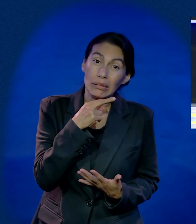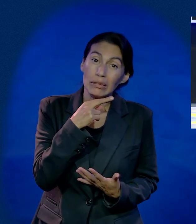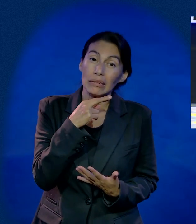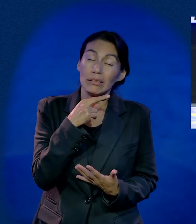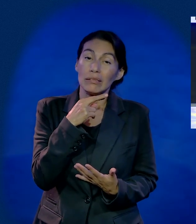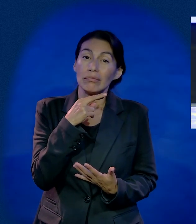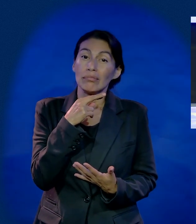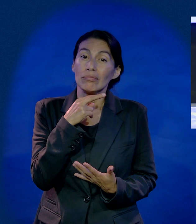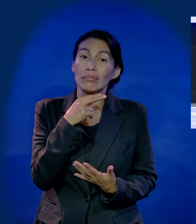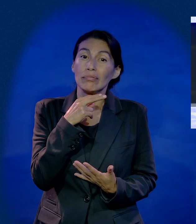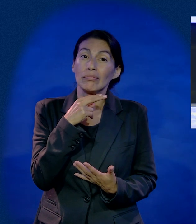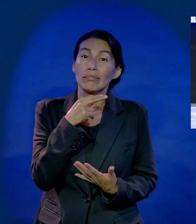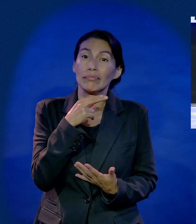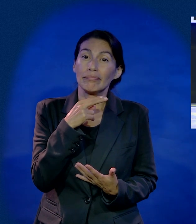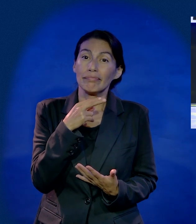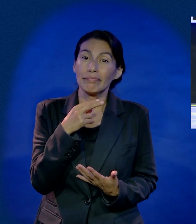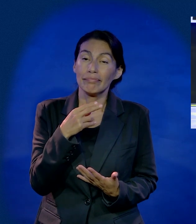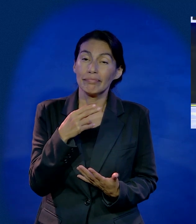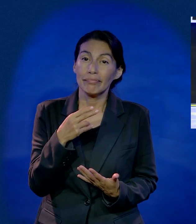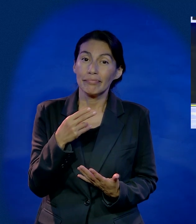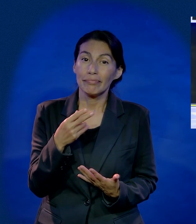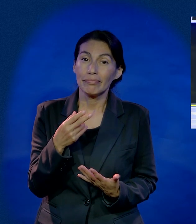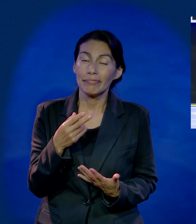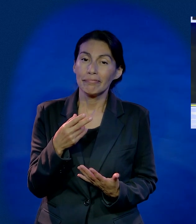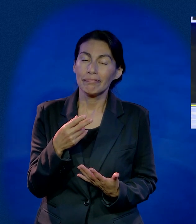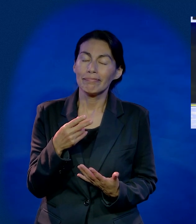Porque el amor en situaciones de emergencia